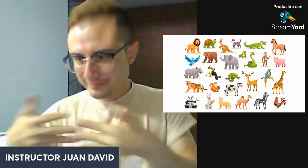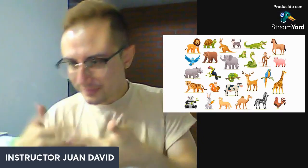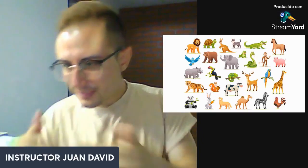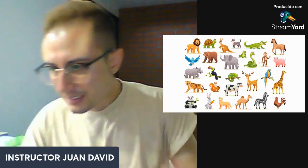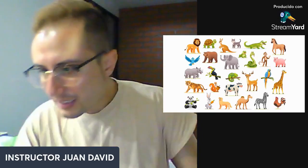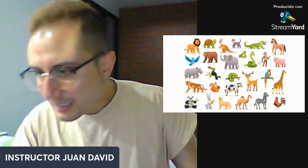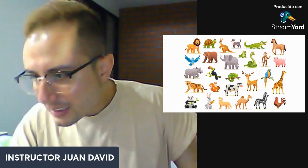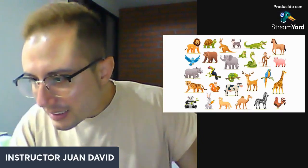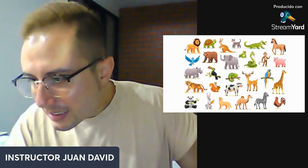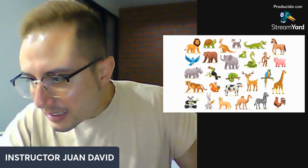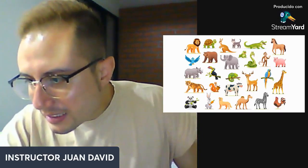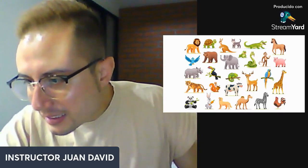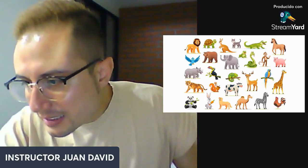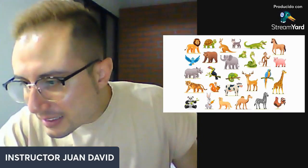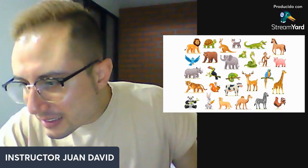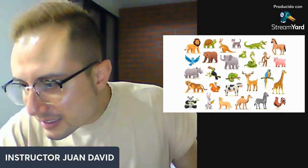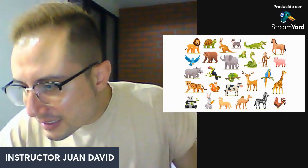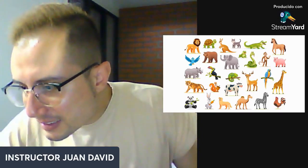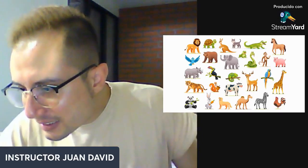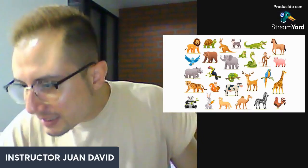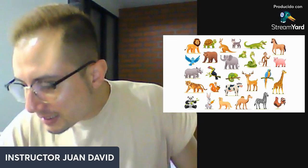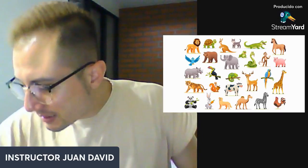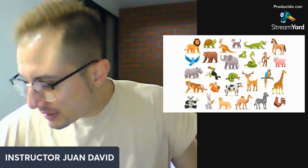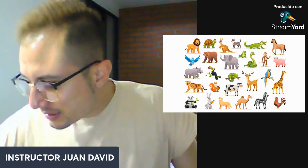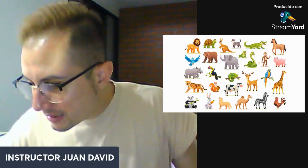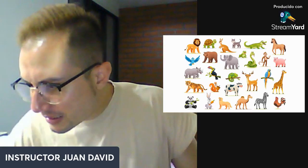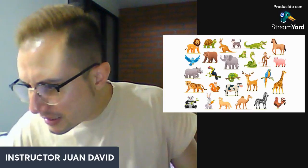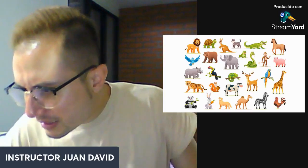me va a tocar ver las respuestas.